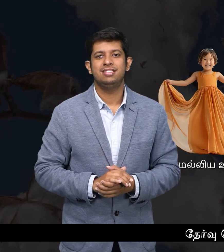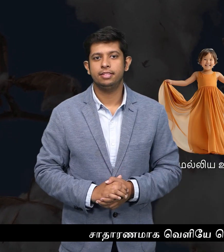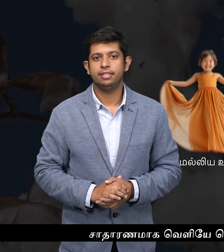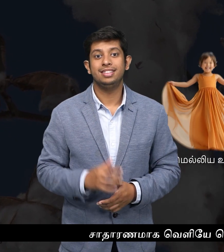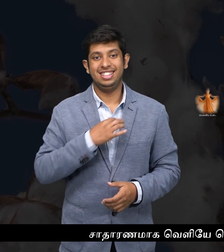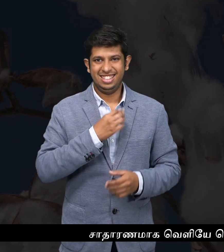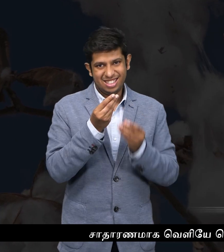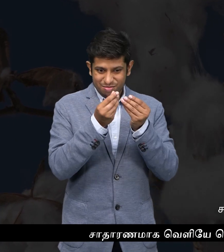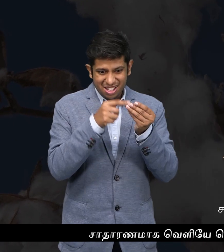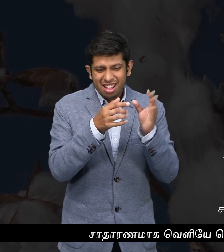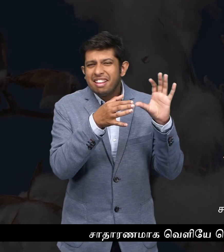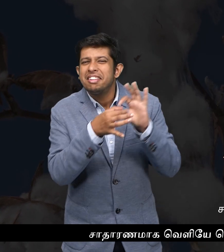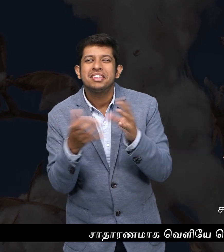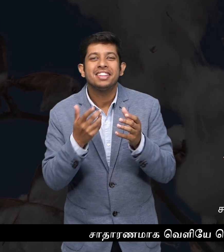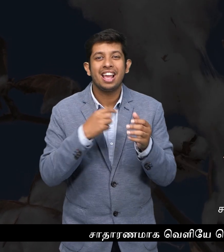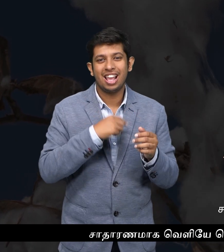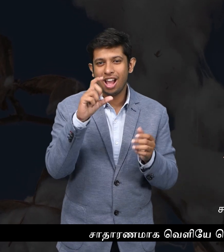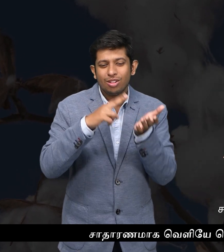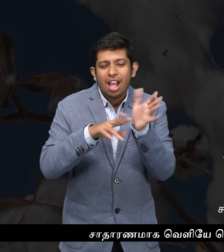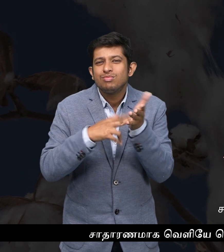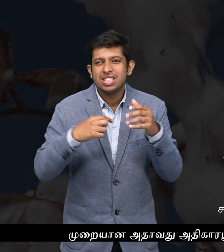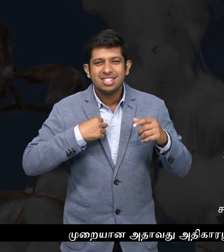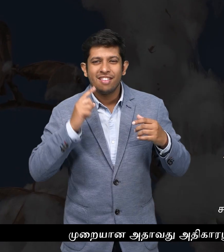கரடுமுரடான துணிகளை தேர்வு செய்கிறார்கள்.